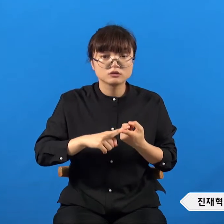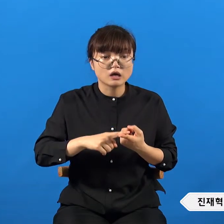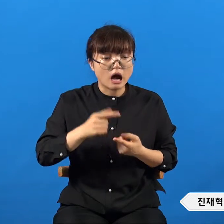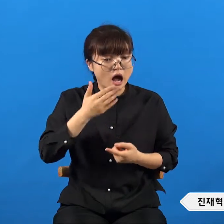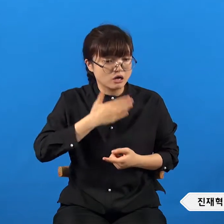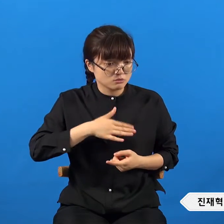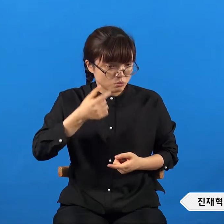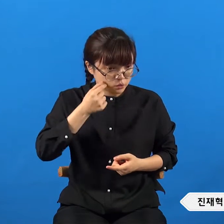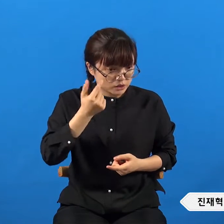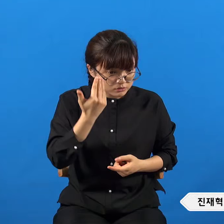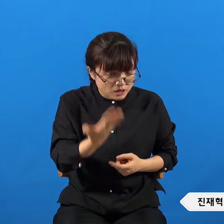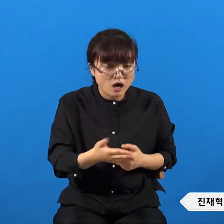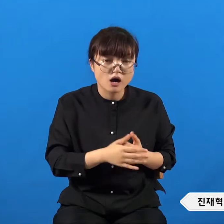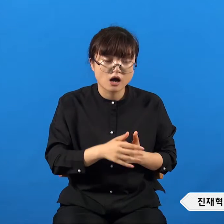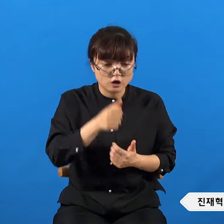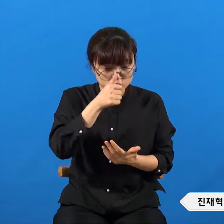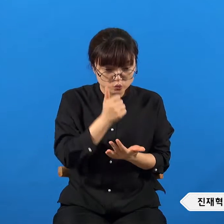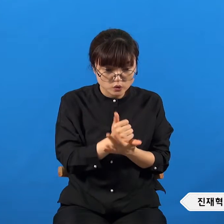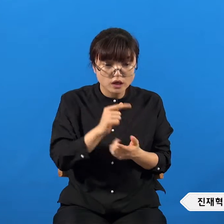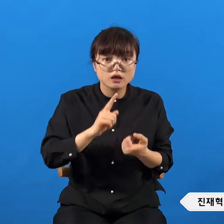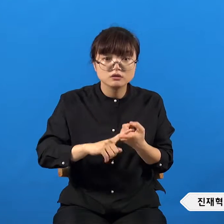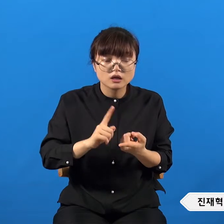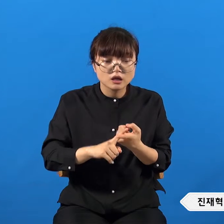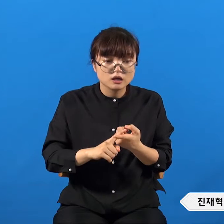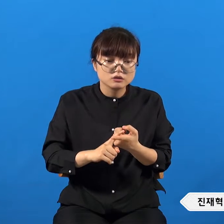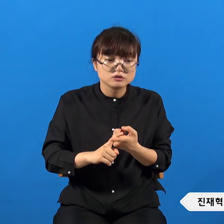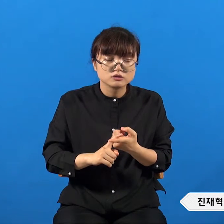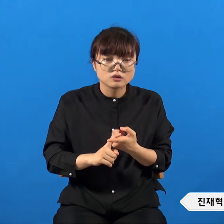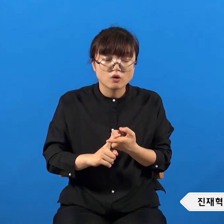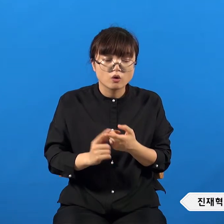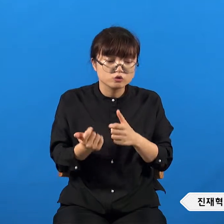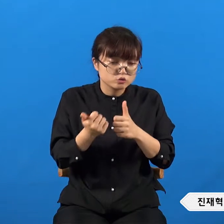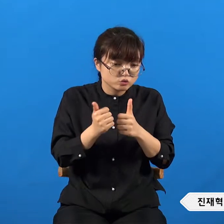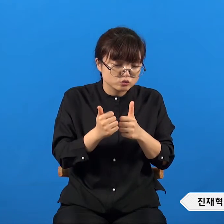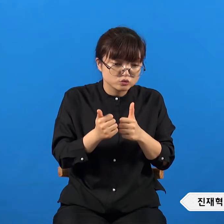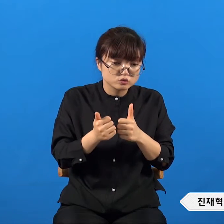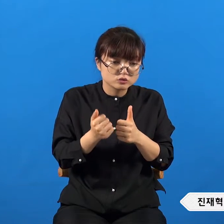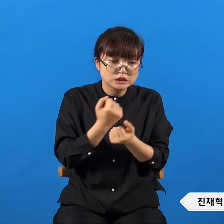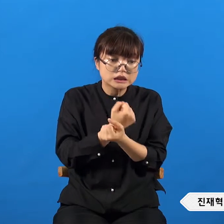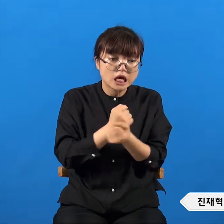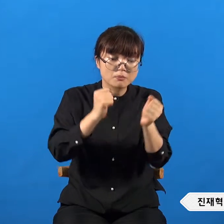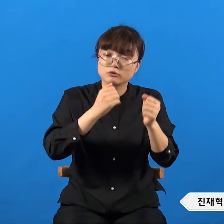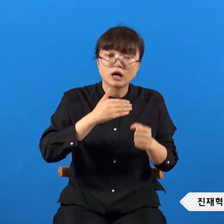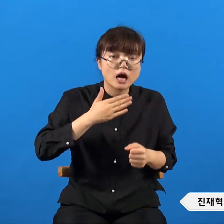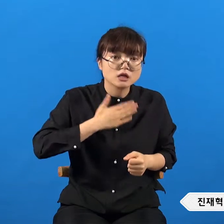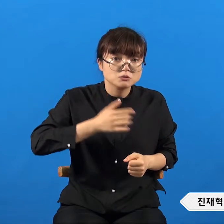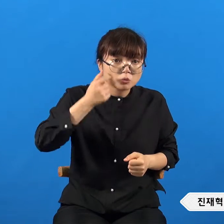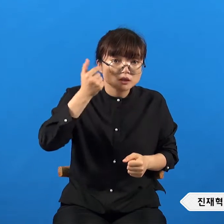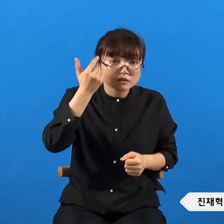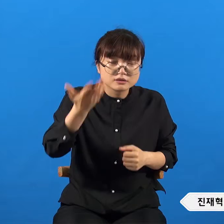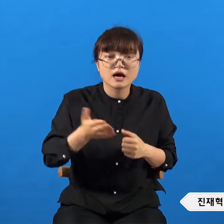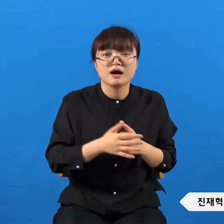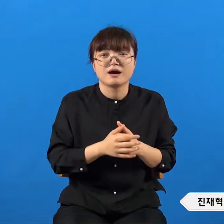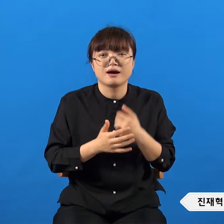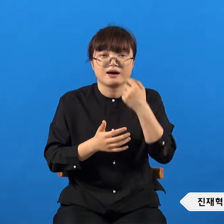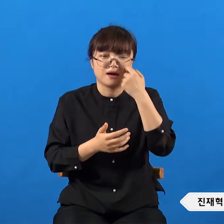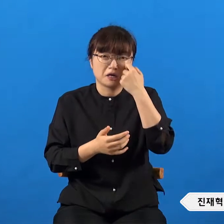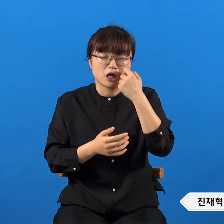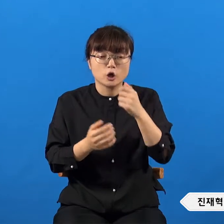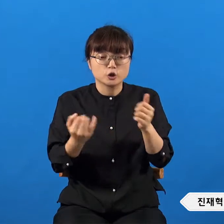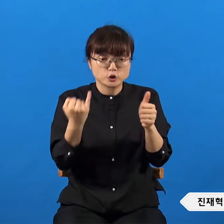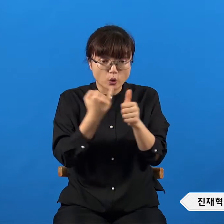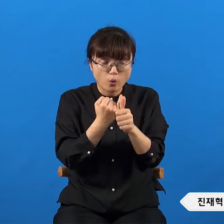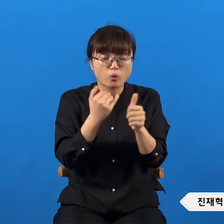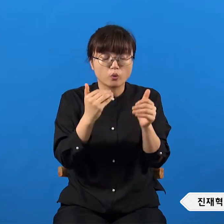알지 못하느냐? 아직도 죄에 대하여 죽었다는 것을 알지 못하느냐? 결혼을 하고 난 후에